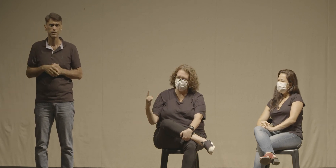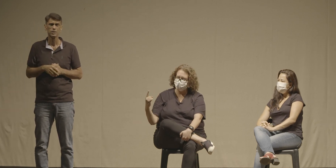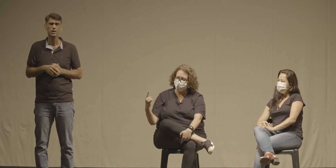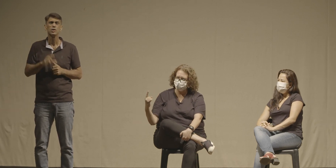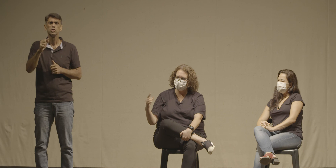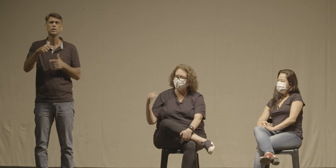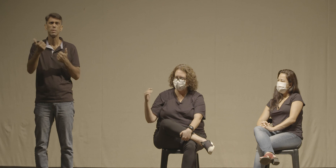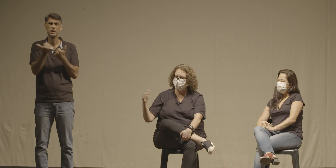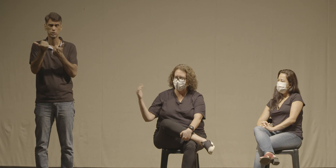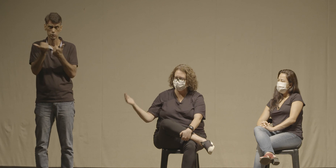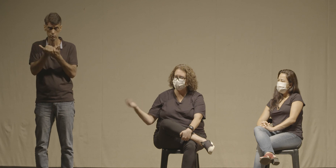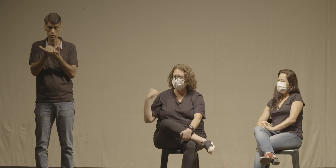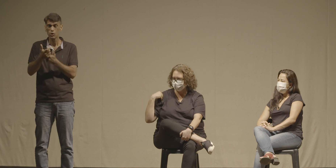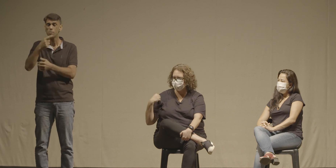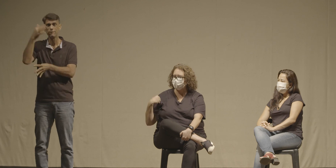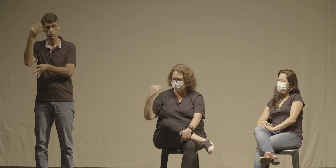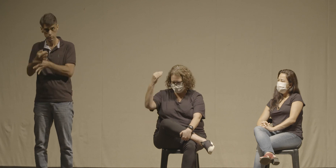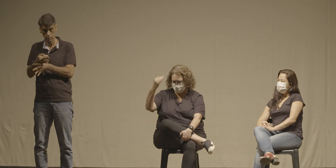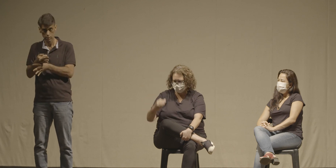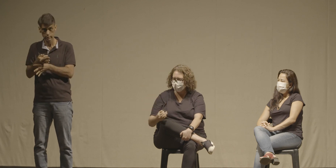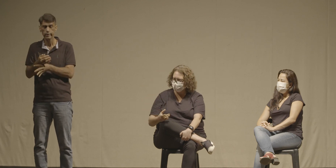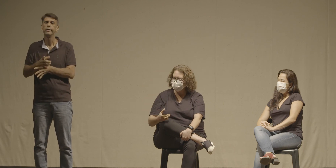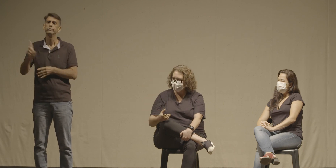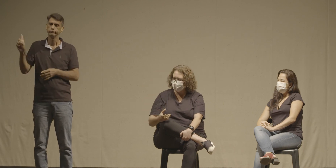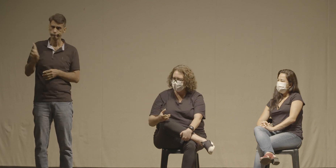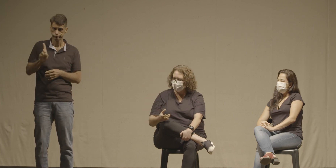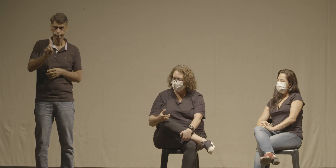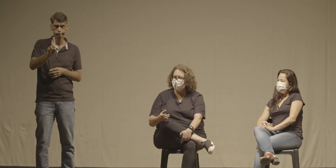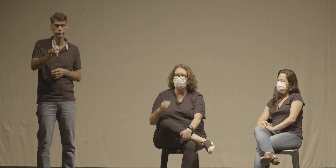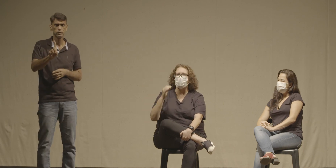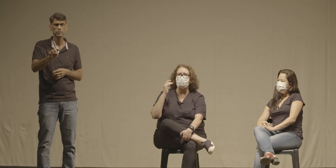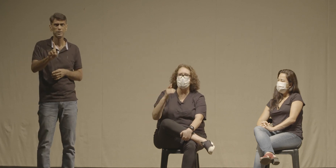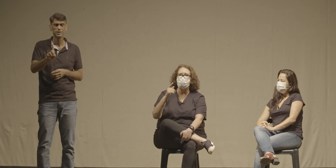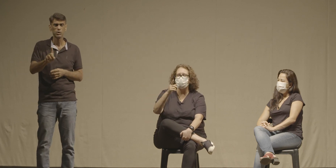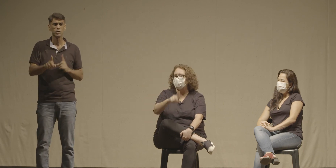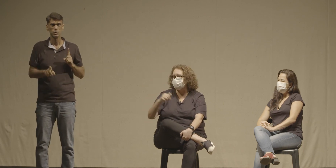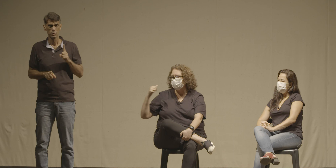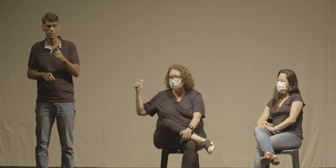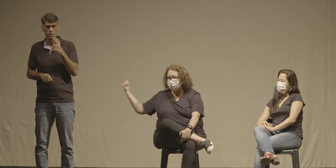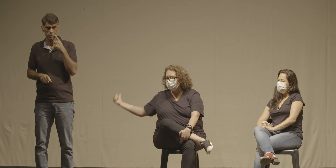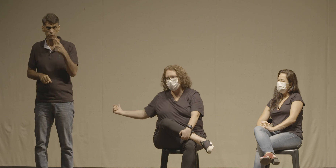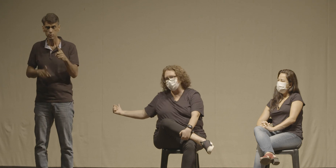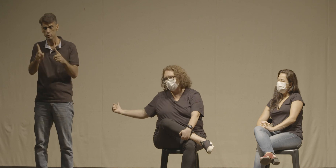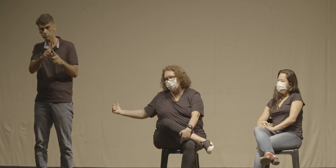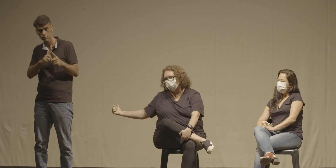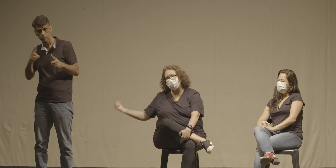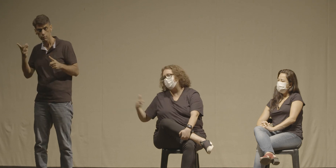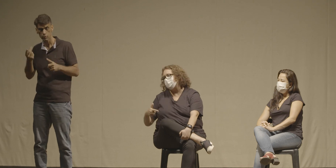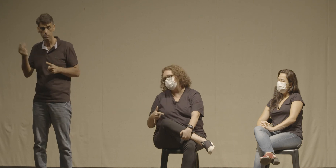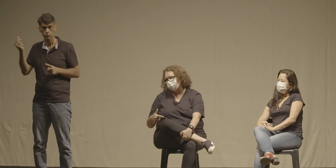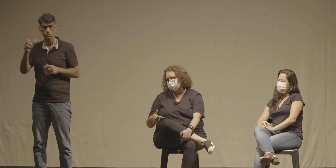trabalhava com assistente de estúdio. Nesse dia o cara faltou, eu estava de plantão, caí lá. Quando o cara entrou no estúdio e me viu, ele voltou e